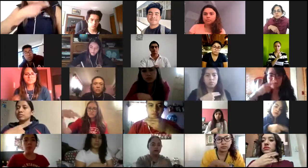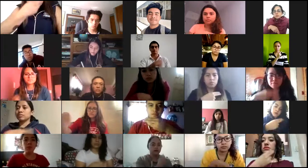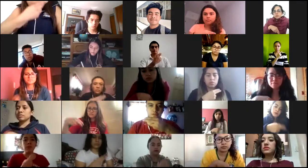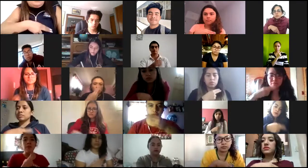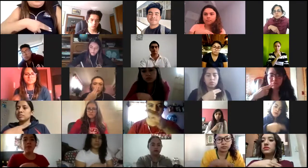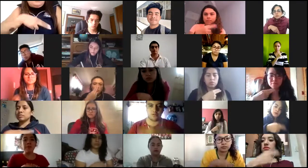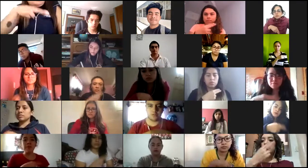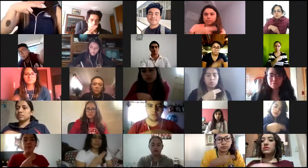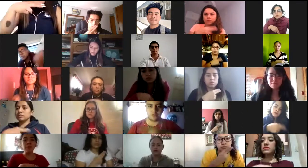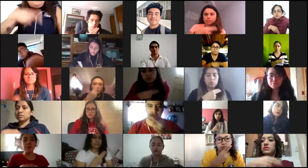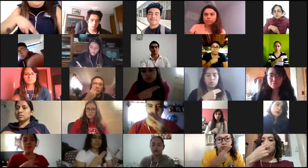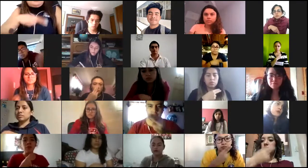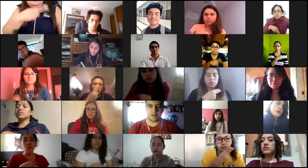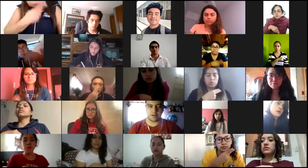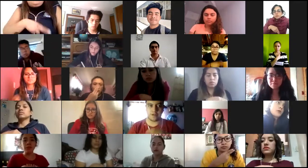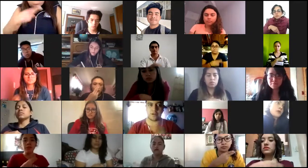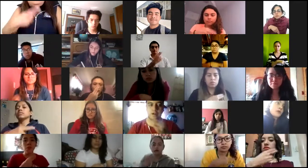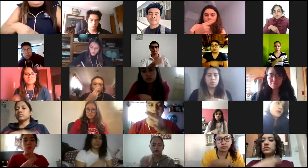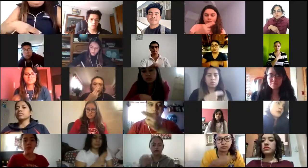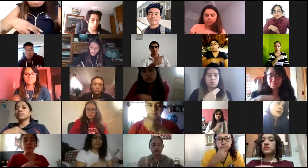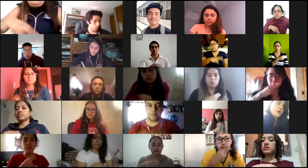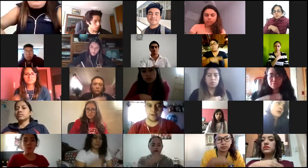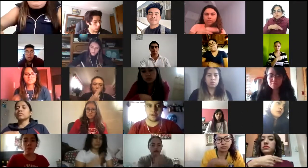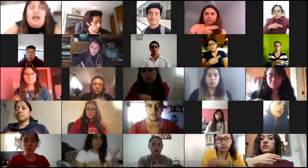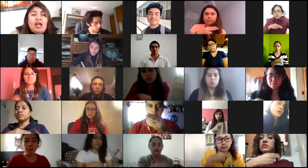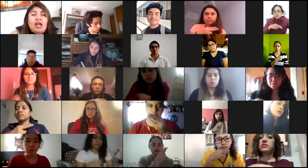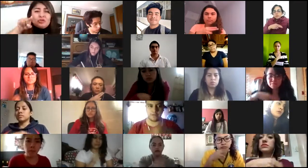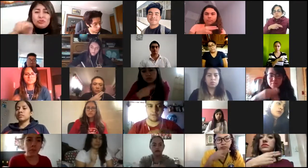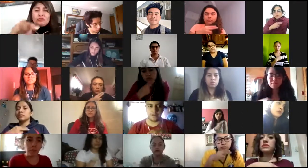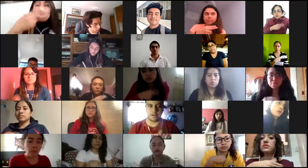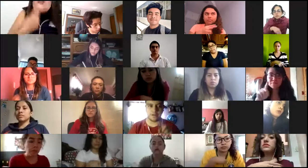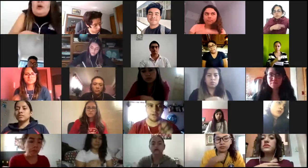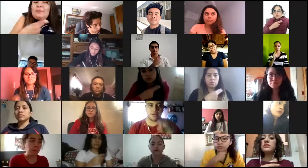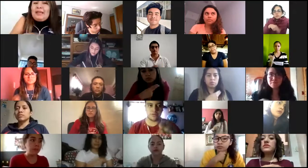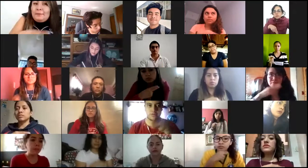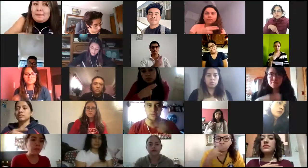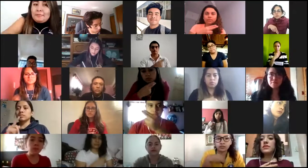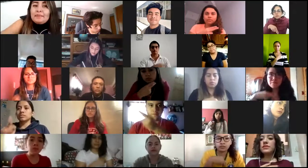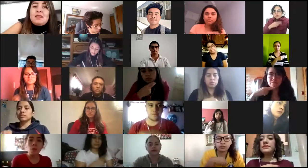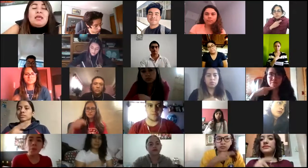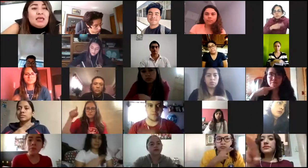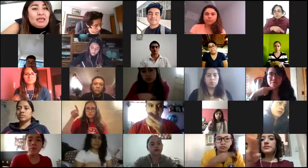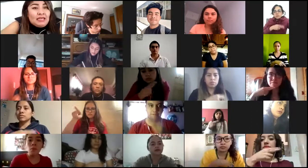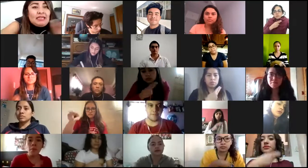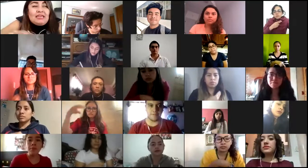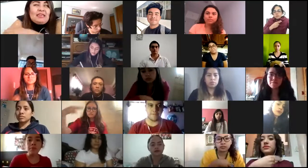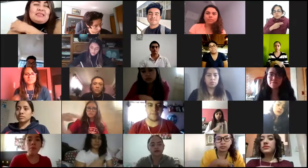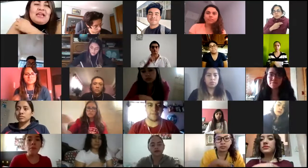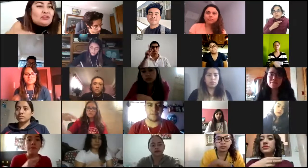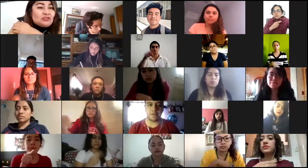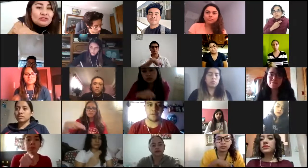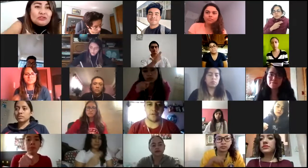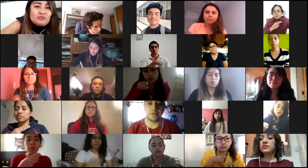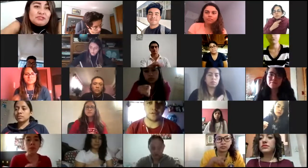Sub, baja, sube, baja. Ajá. Tu nombre. Y